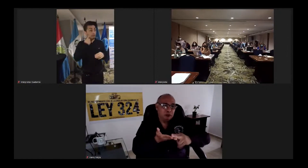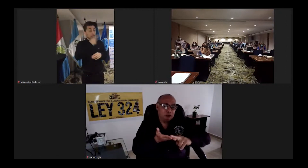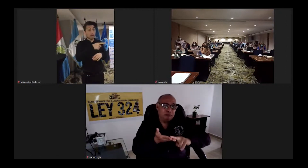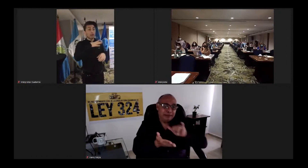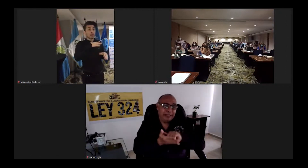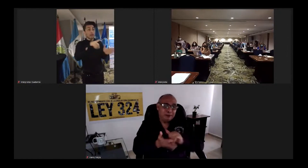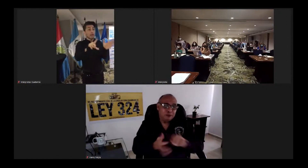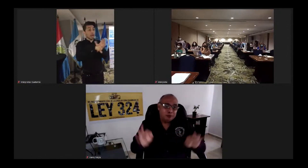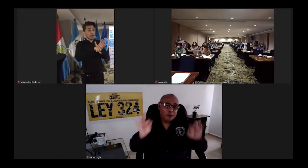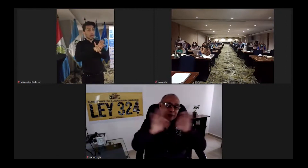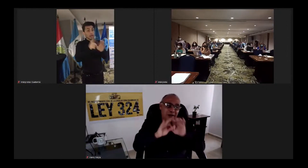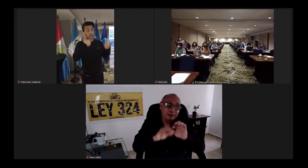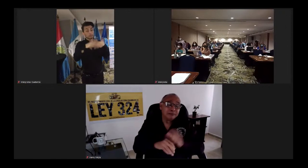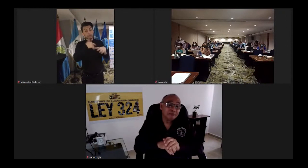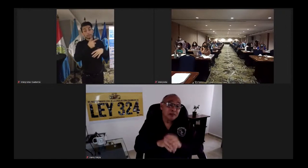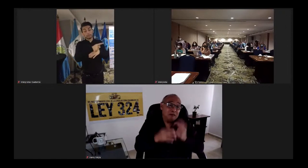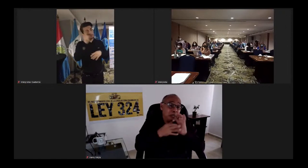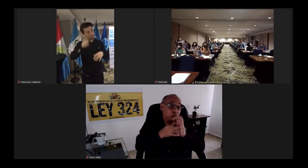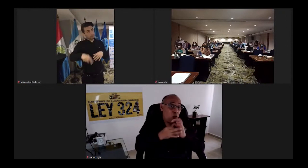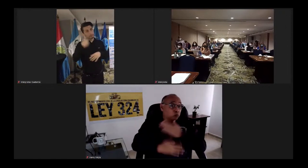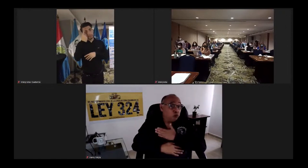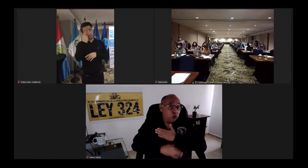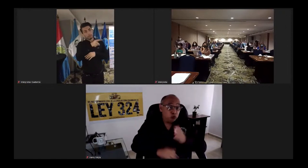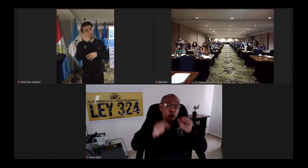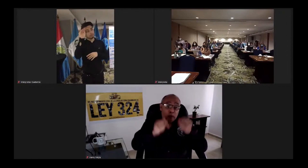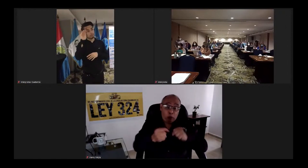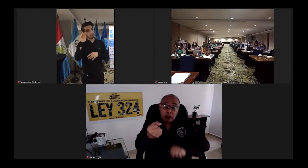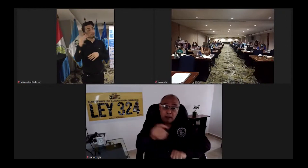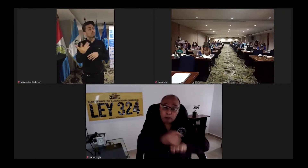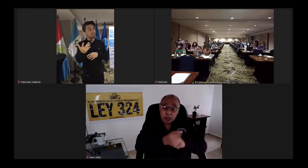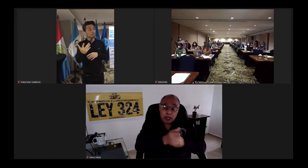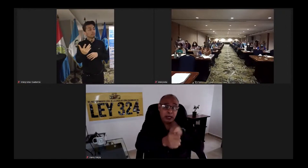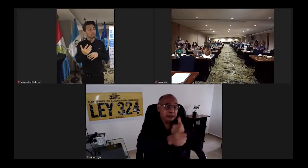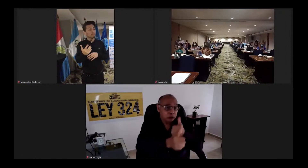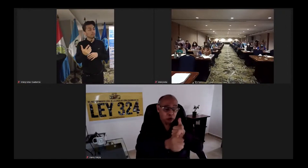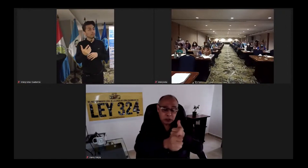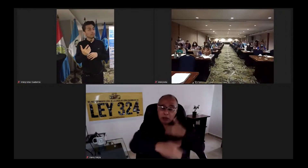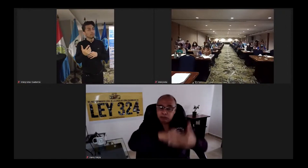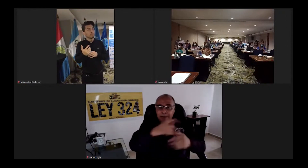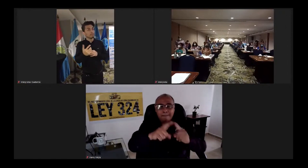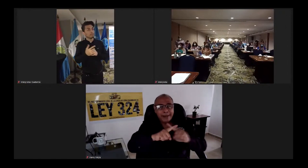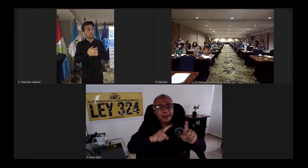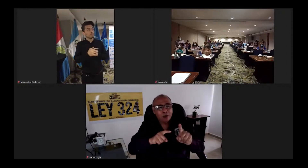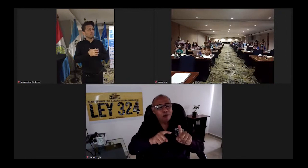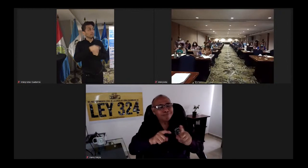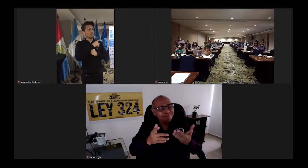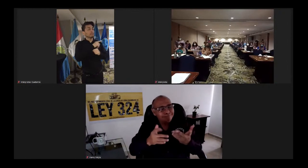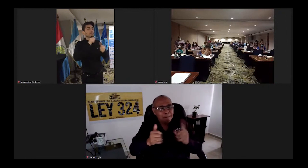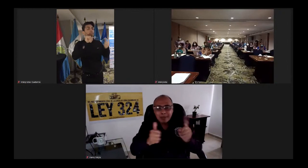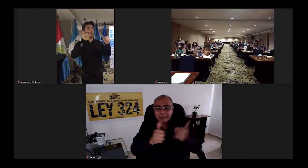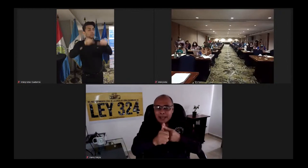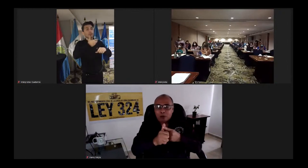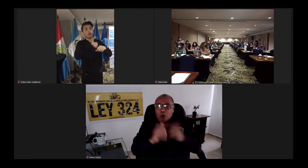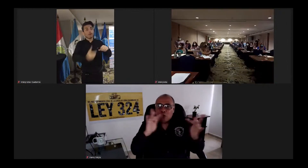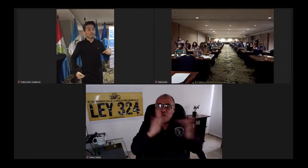muy importante entonces que se haga la exigibilidad de que gobierno nacional pueda financiar estos servicios de